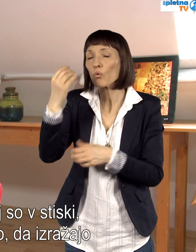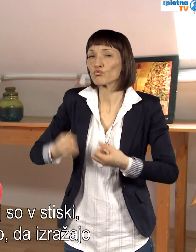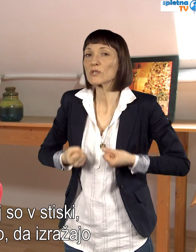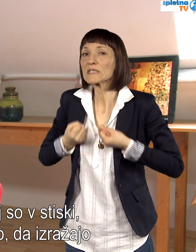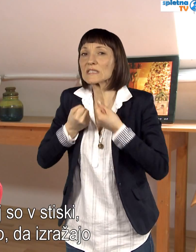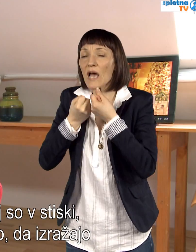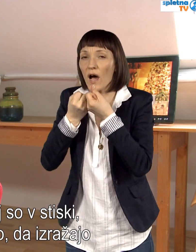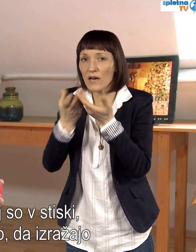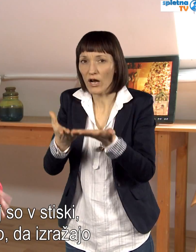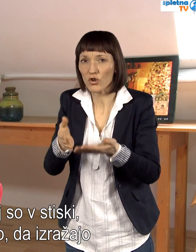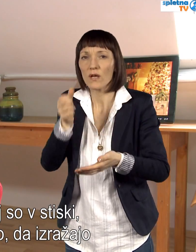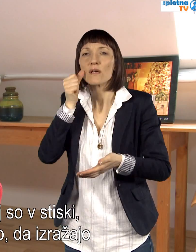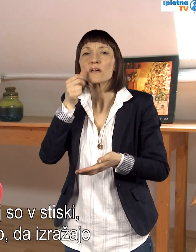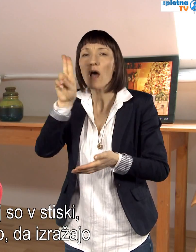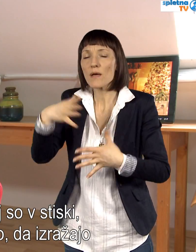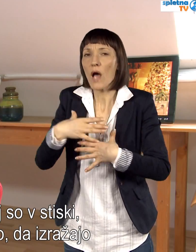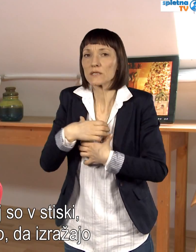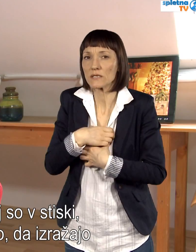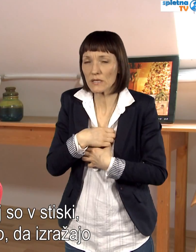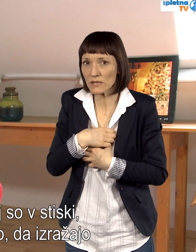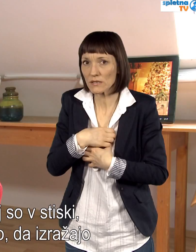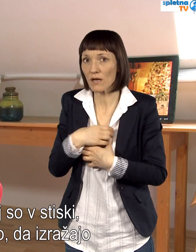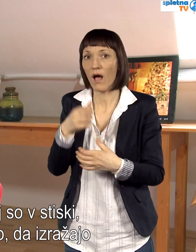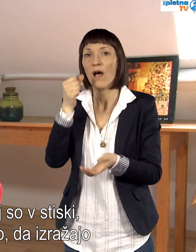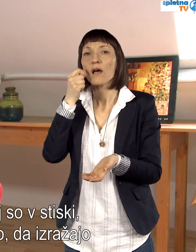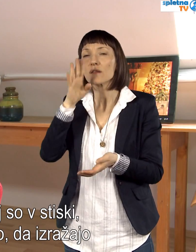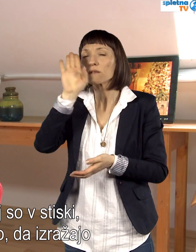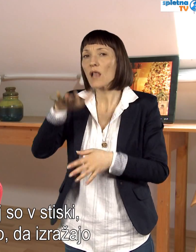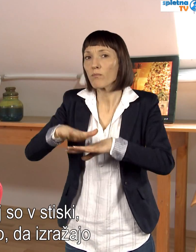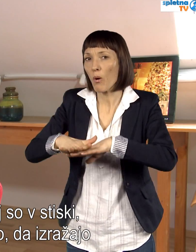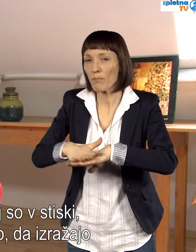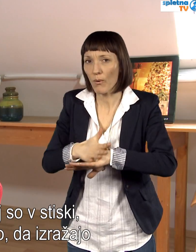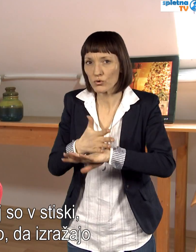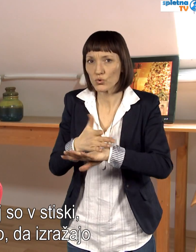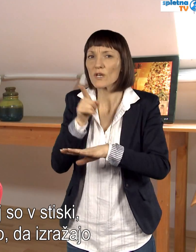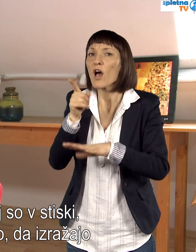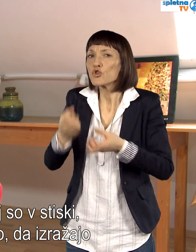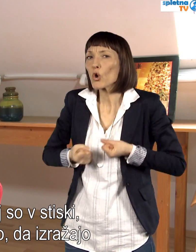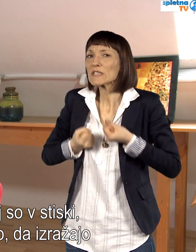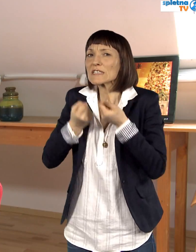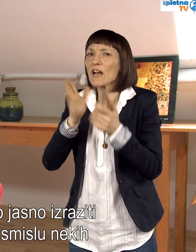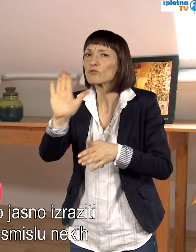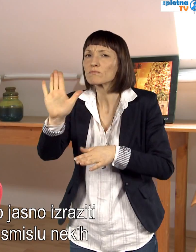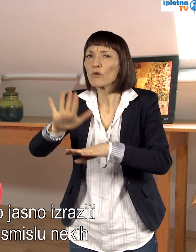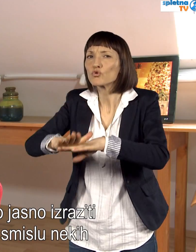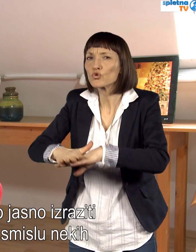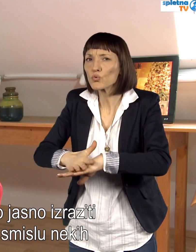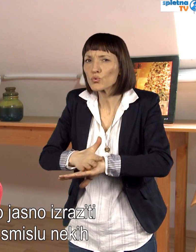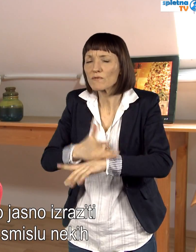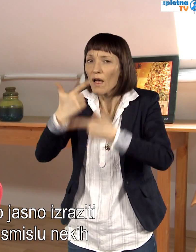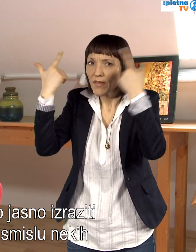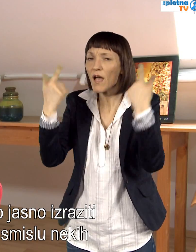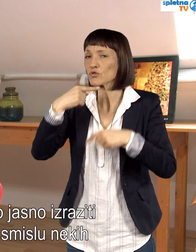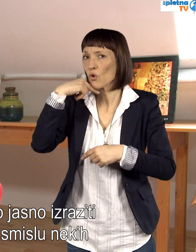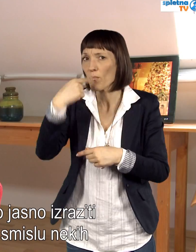naučijo izražati, kdaj so v stiski, kdaj se slabo počutijo, da izražajo svoje čustva, da